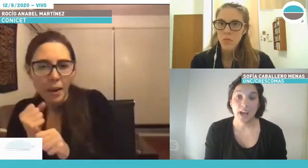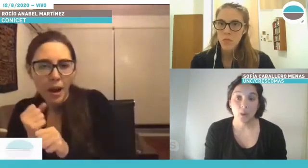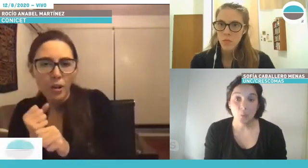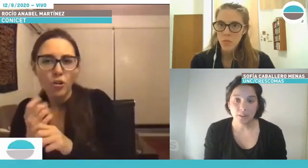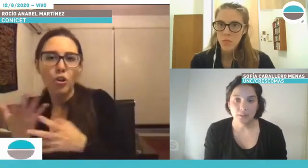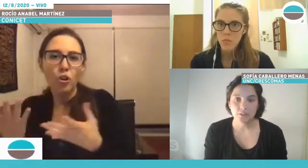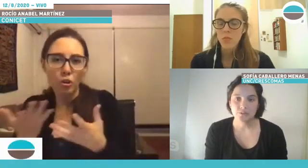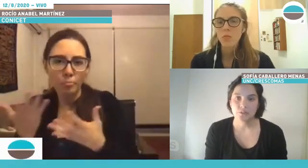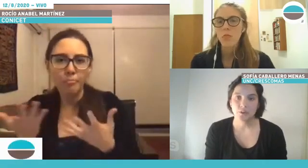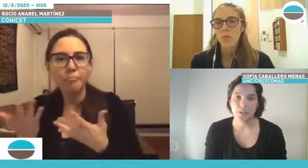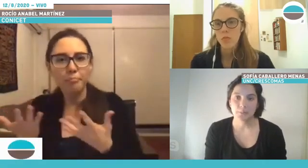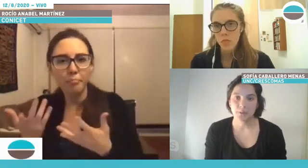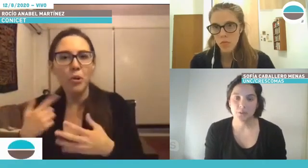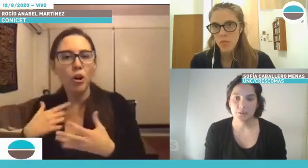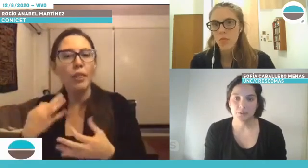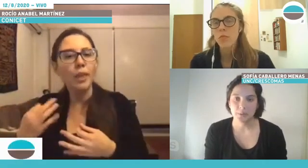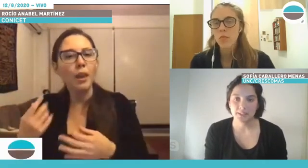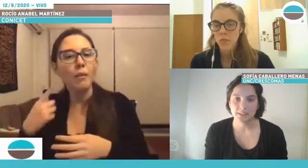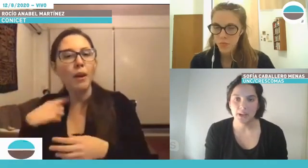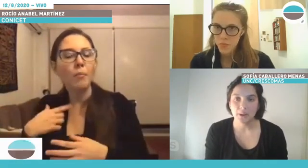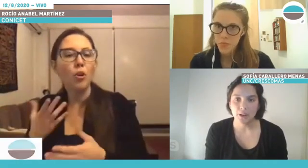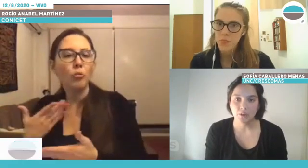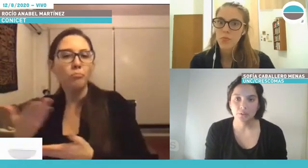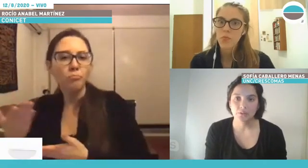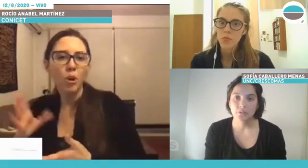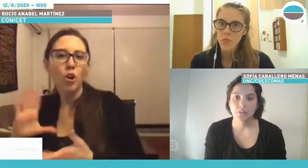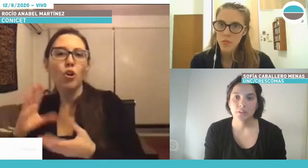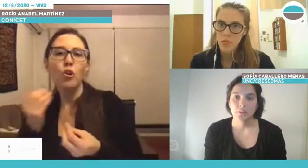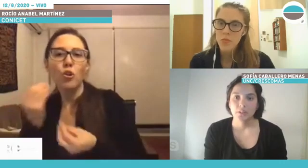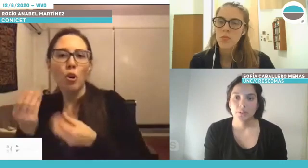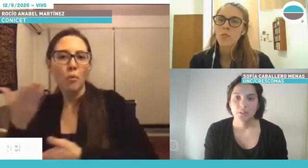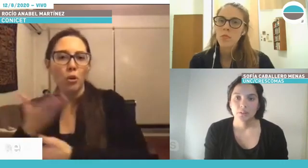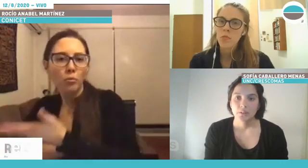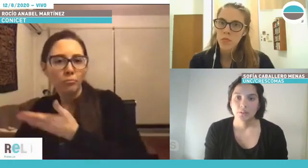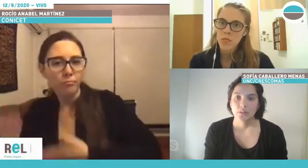a llegar a acuerdos con respecto a la Ujú. forma de trabajo,